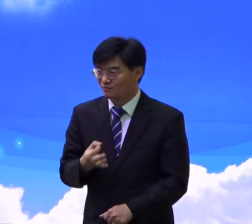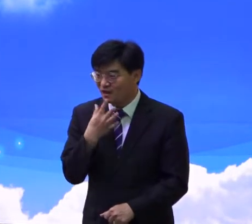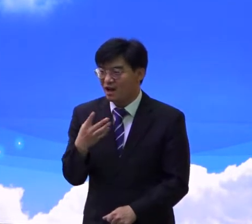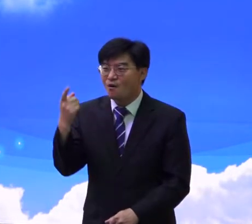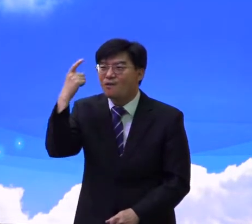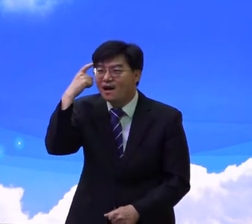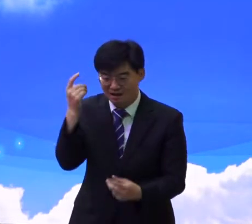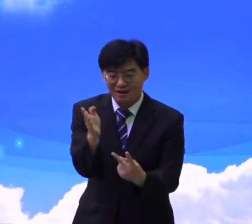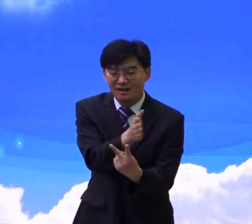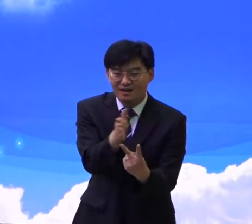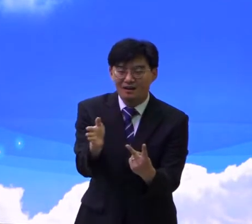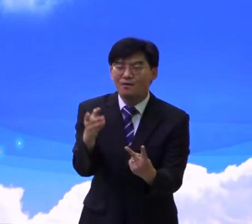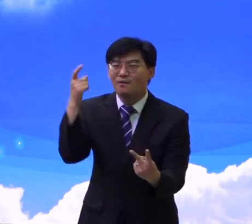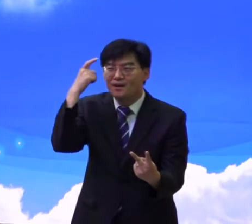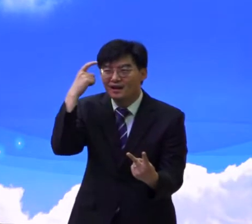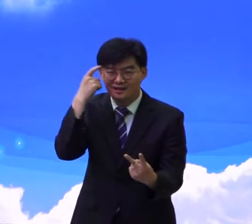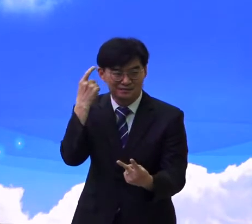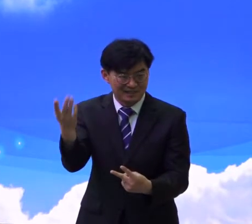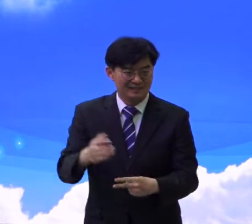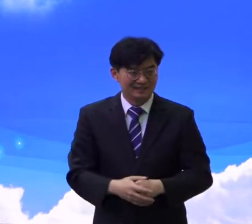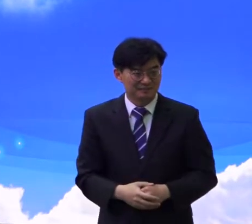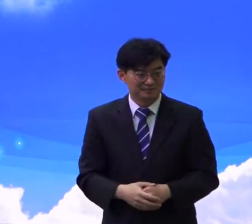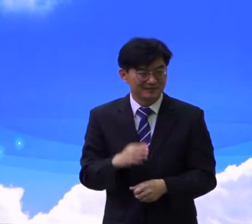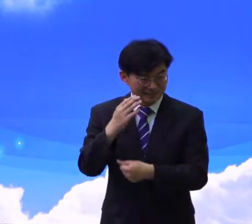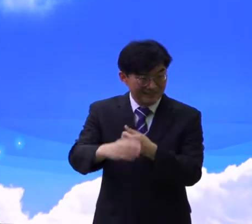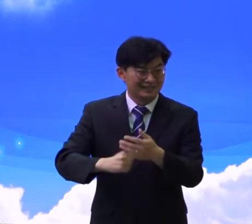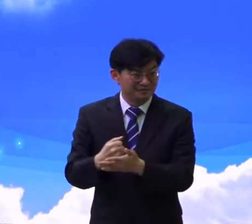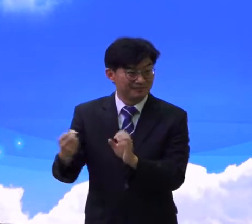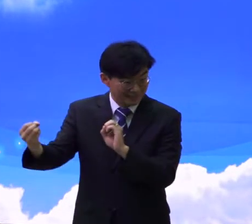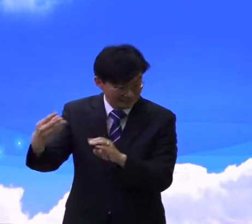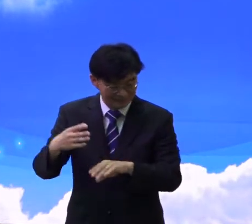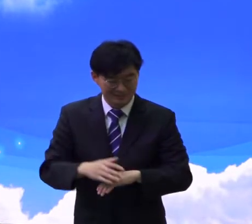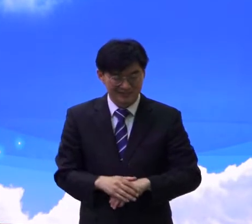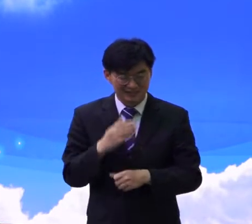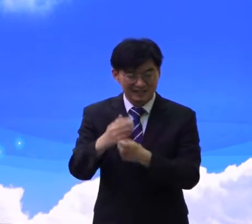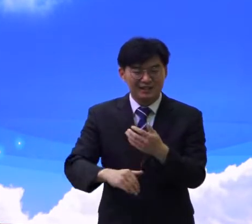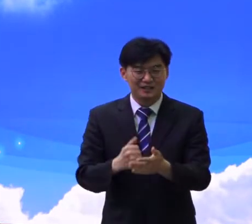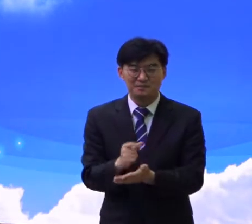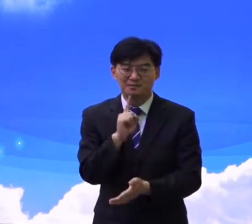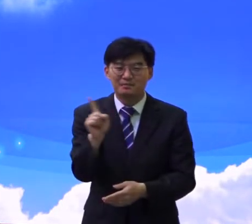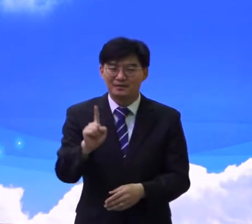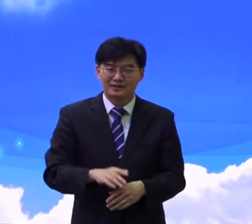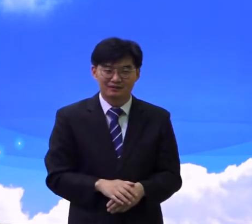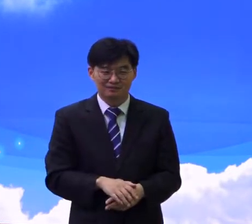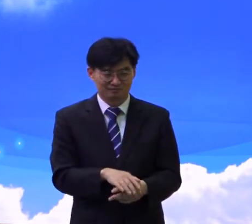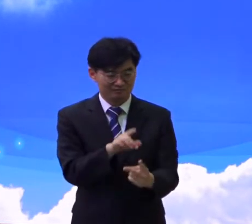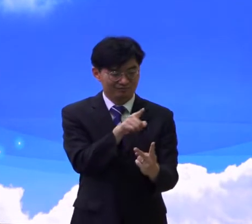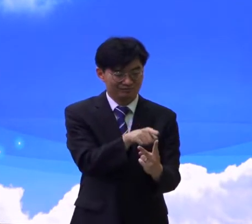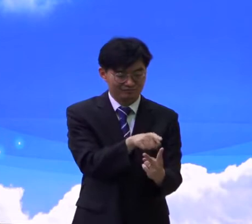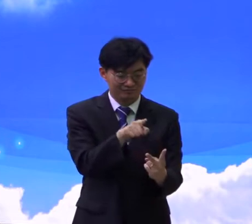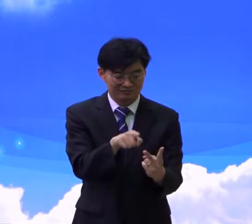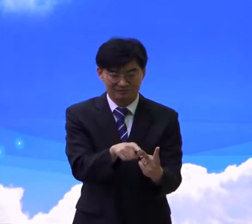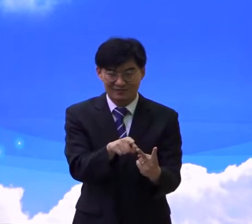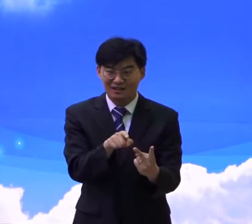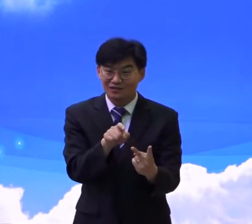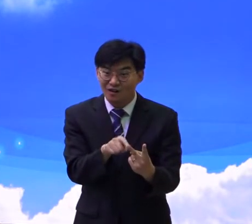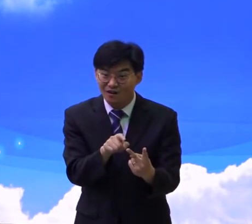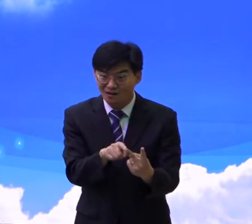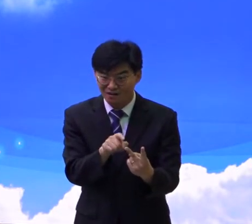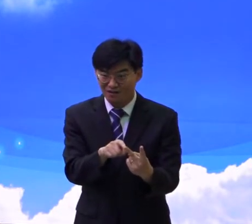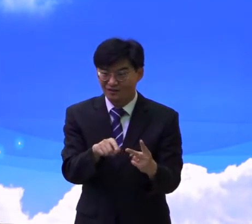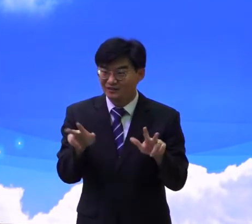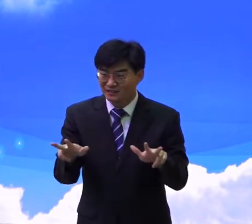이 예레미야 질문에 대한 하나님의 대답은 이렇습니다. 예레미야야, 내가 지금 걷는 그 길이